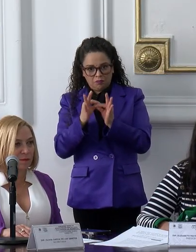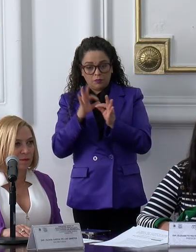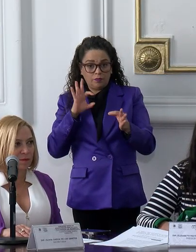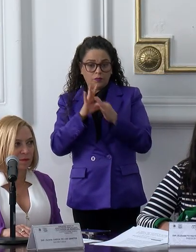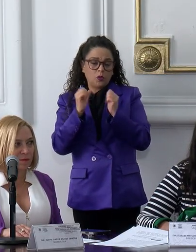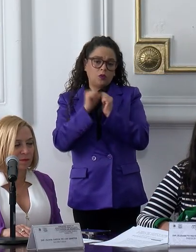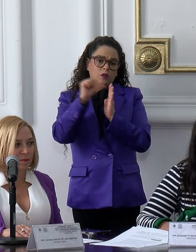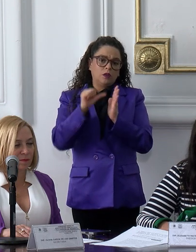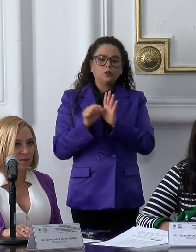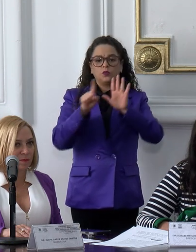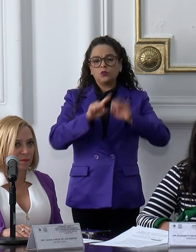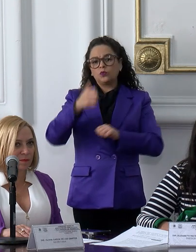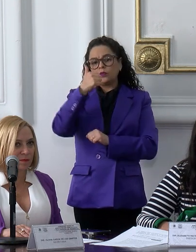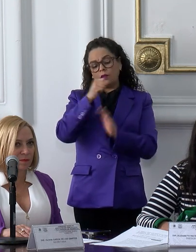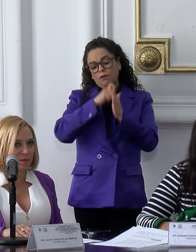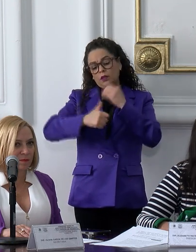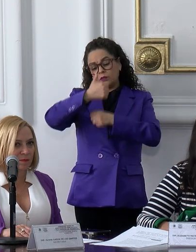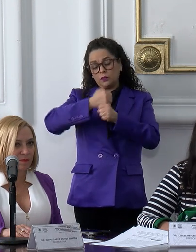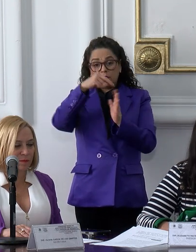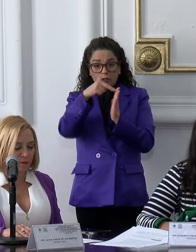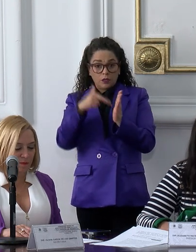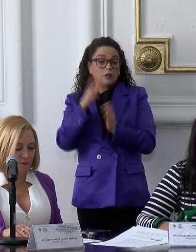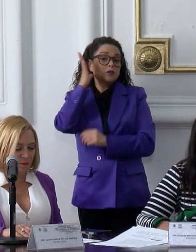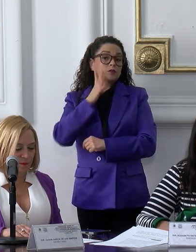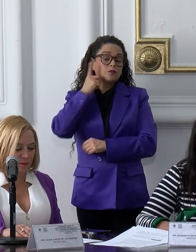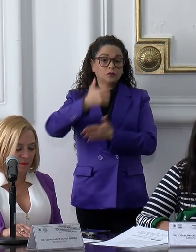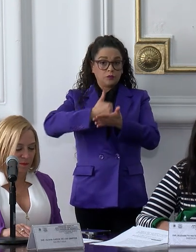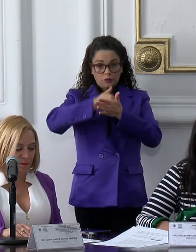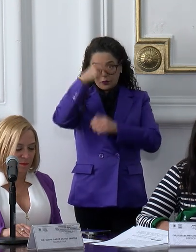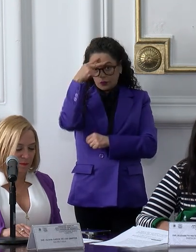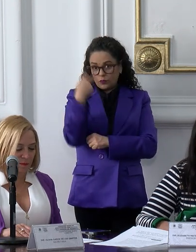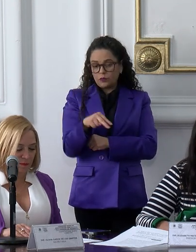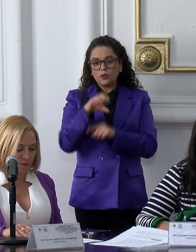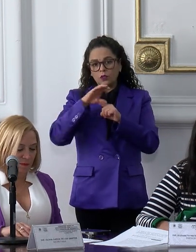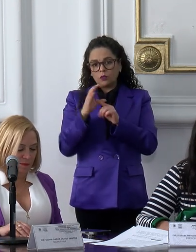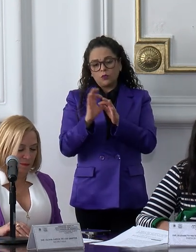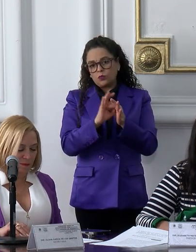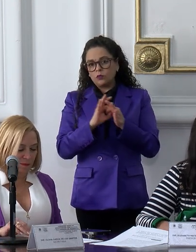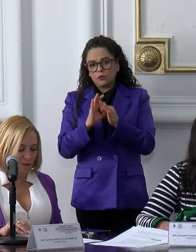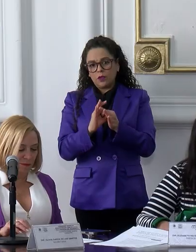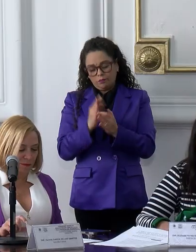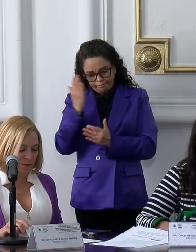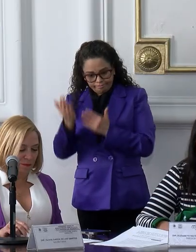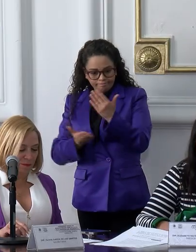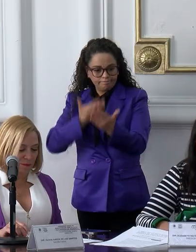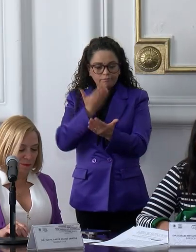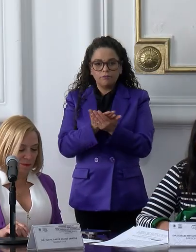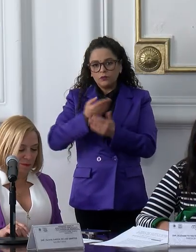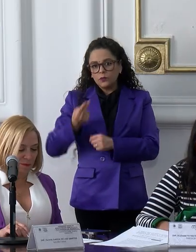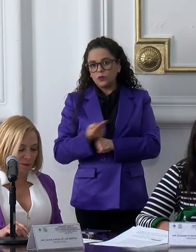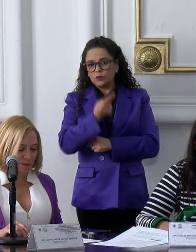106, fracción sexta del Reglamento del Congreso de la Ciudad de México, estas comisiones unidas someten a la consideración de esta